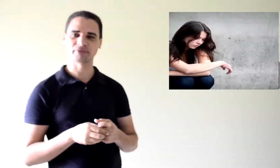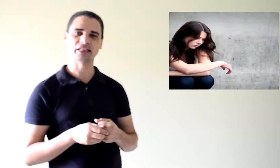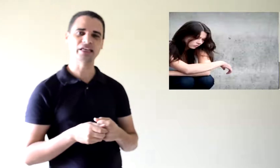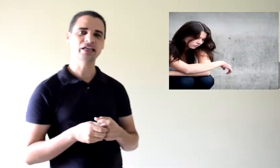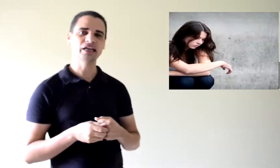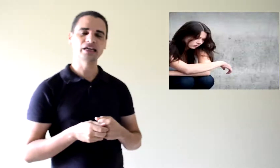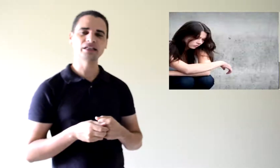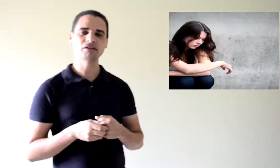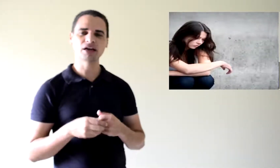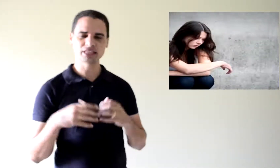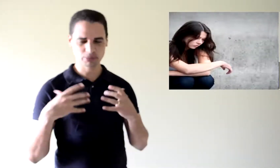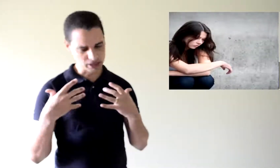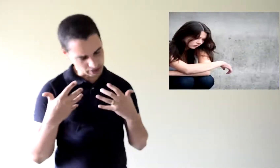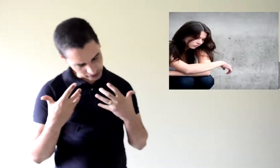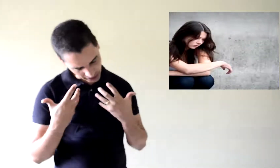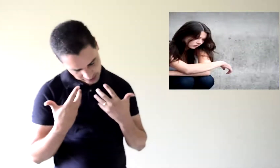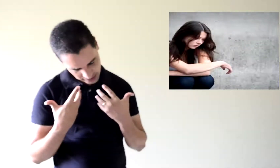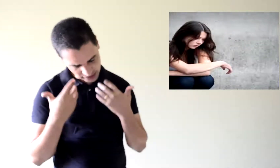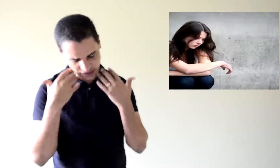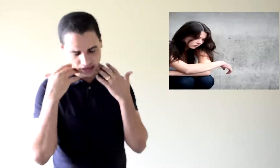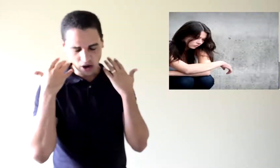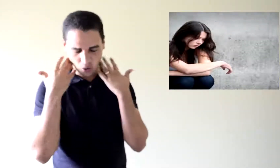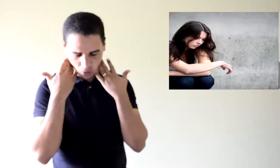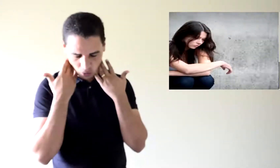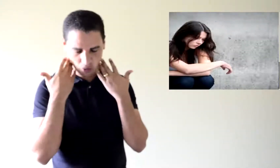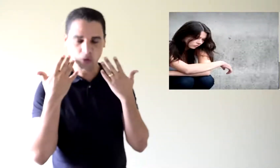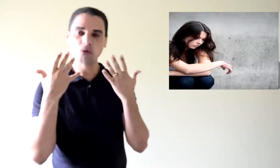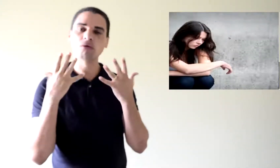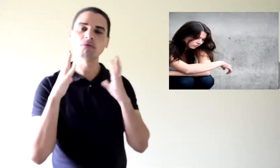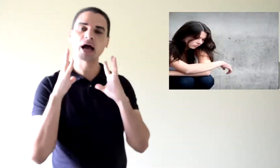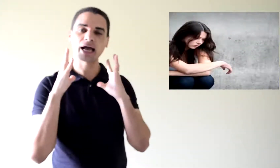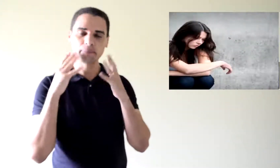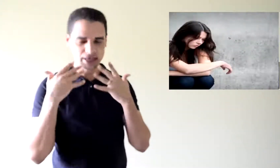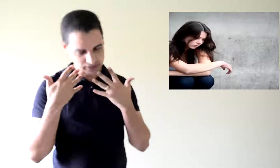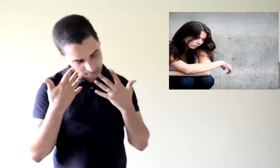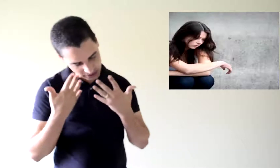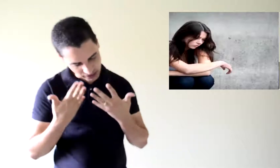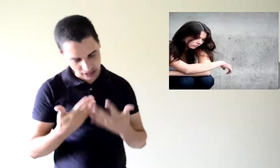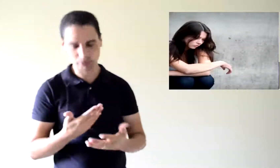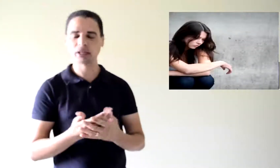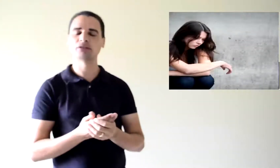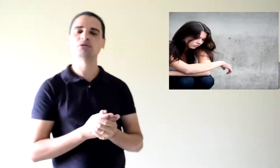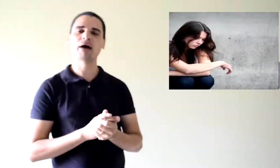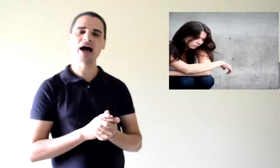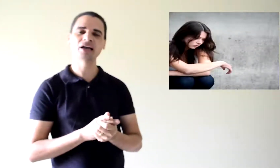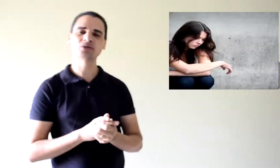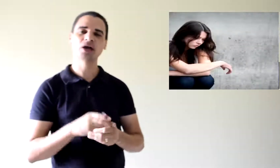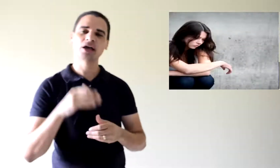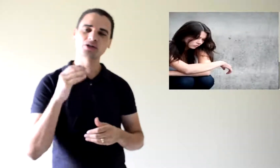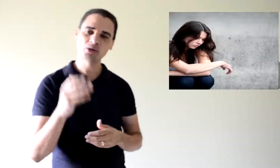né? Então, essa expressão decaída, a cabeça mais virada para o lado de baixo, isso